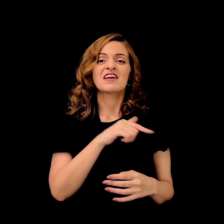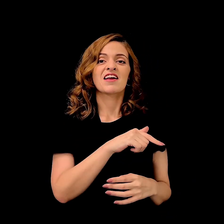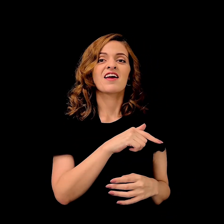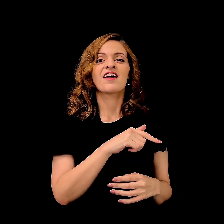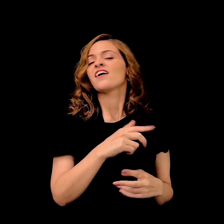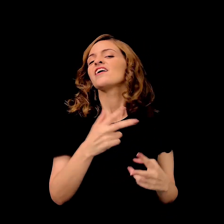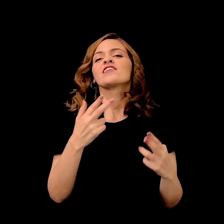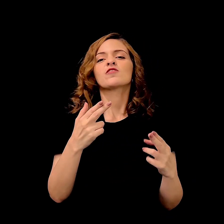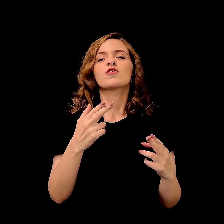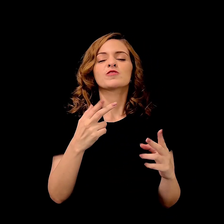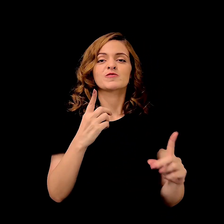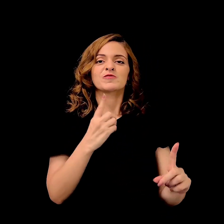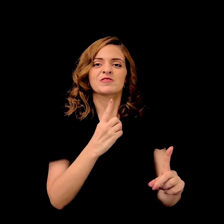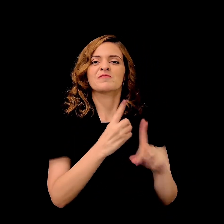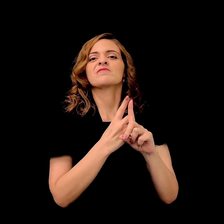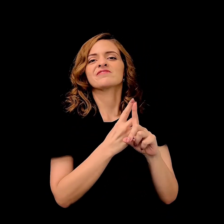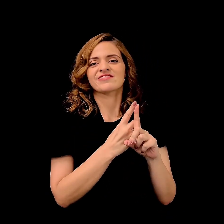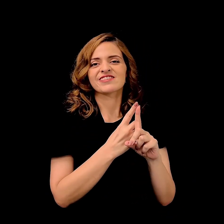com parafuso.